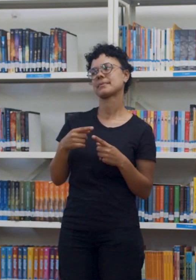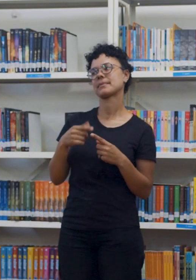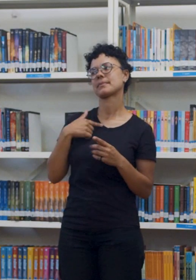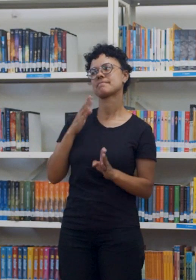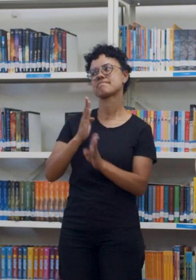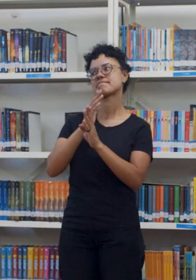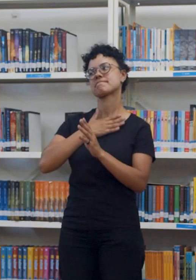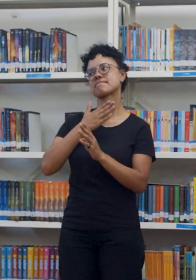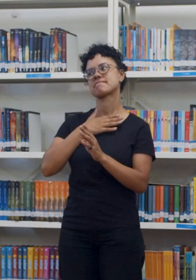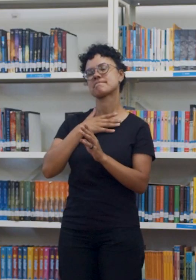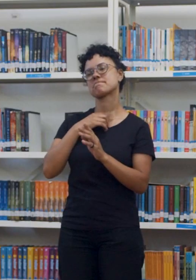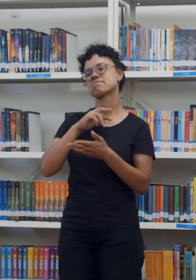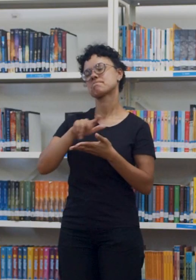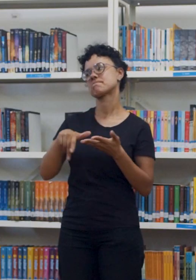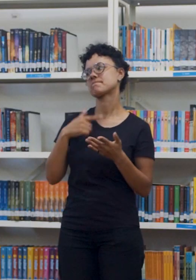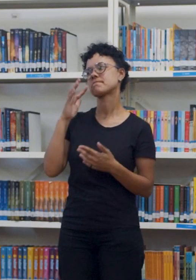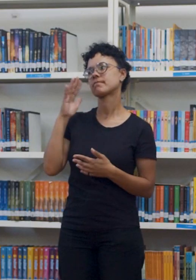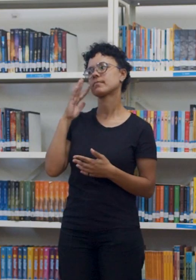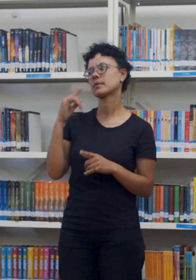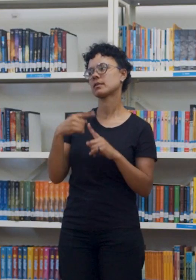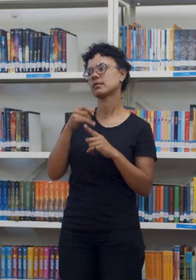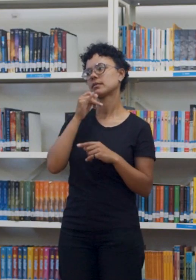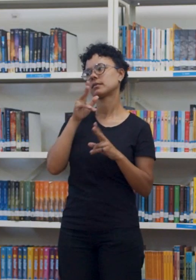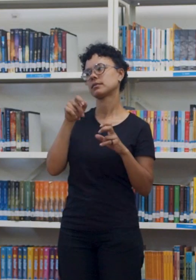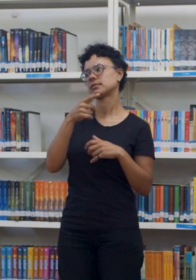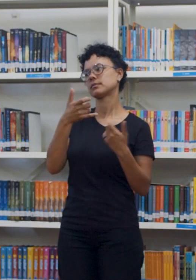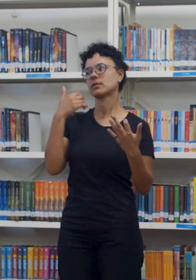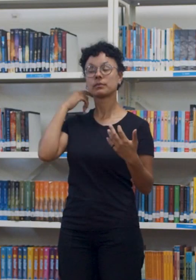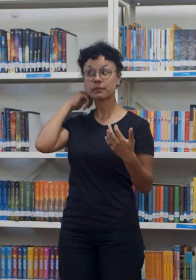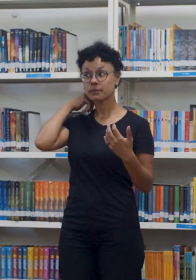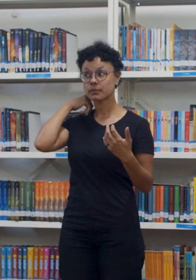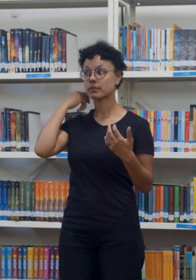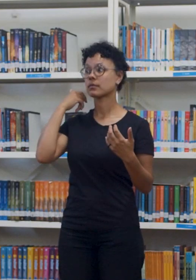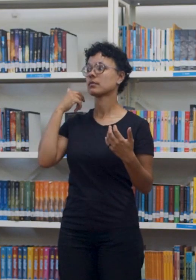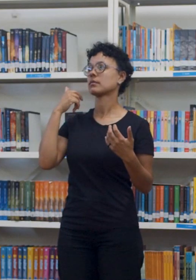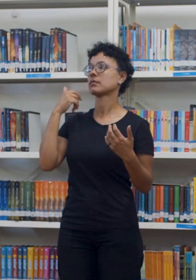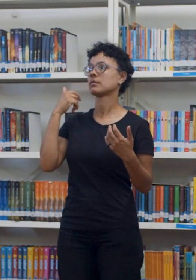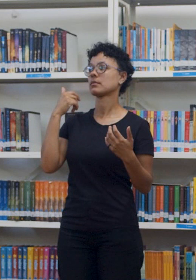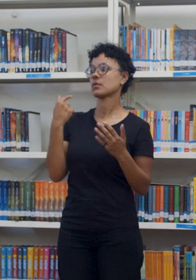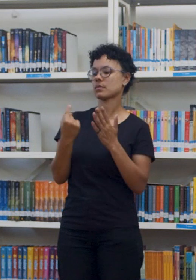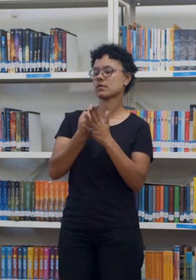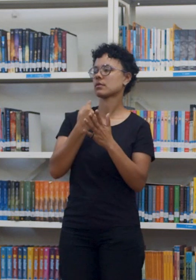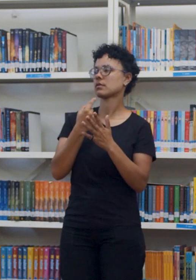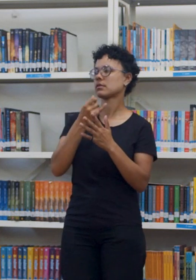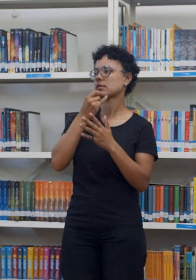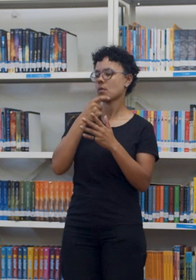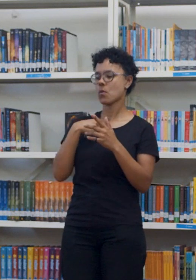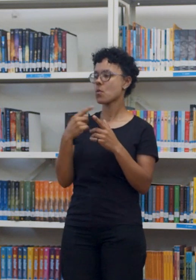descobri de mim mesma. Por exemplo, essa coisa de você falar, perguntar para mim por que